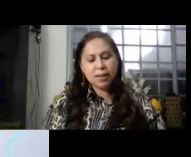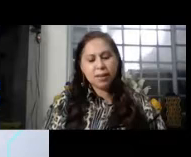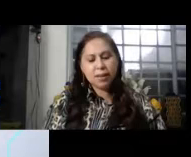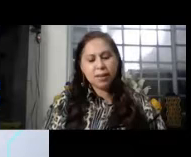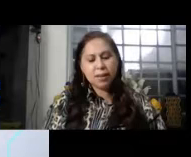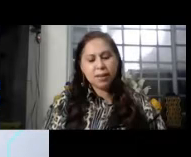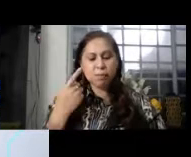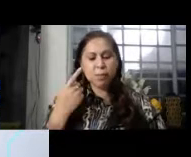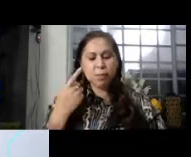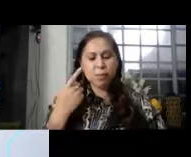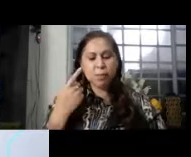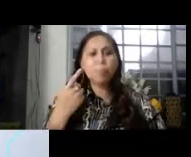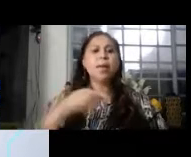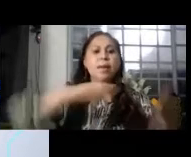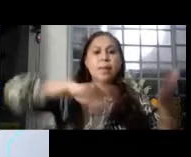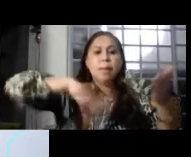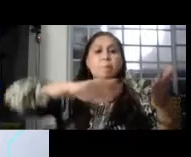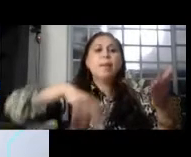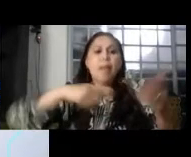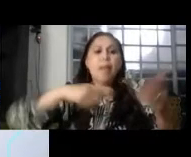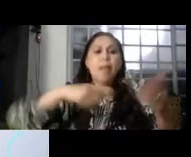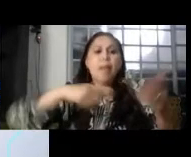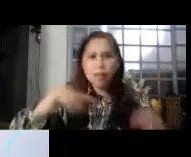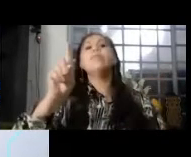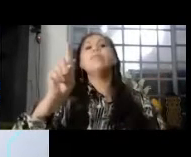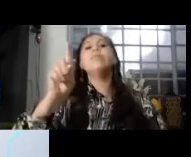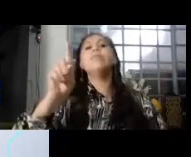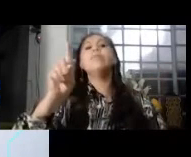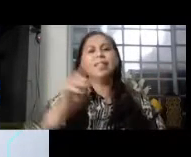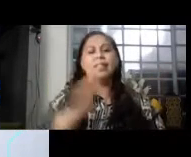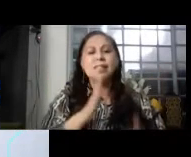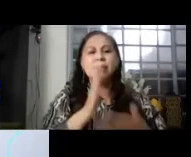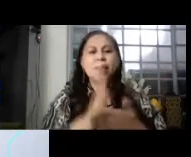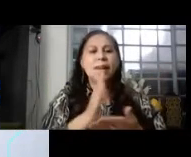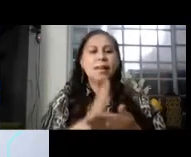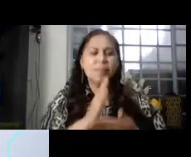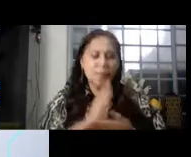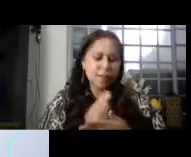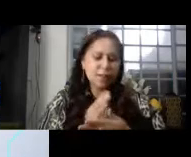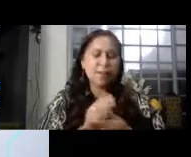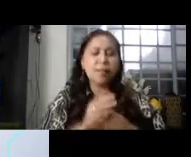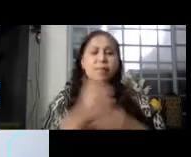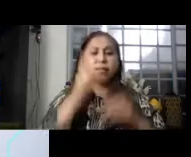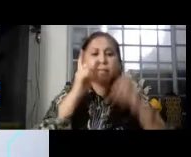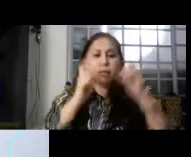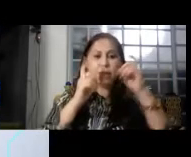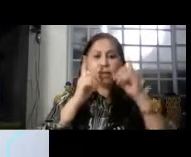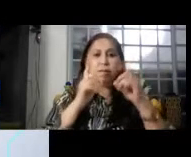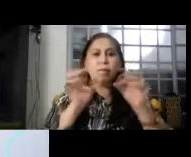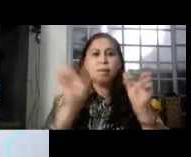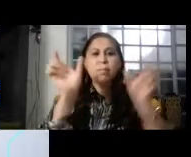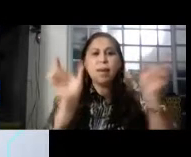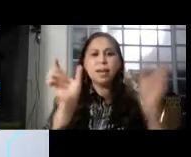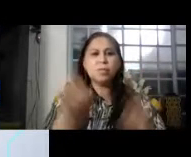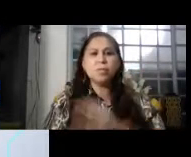onde vai marcar as expressão. Na praia, vou, né? Então, essa paradinha e essas